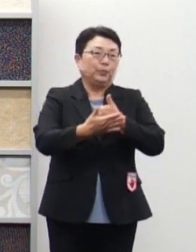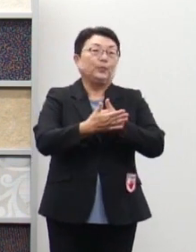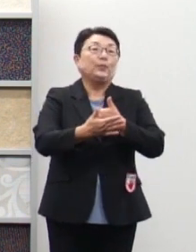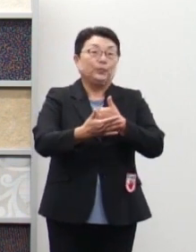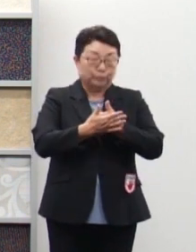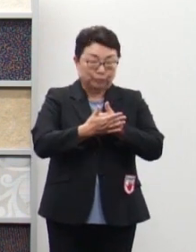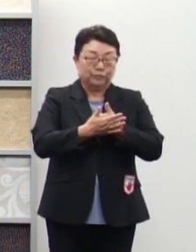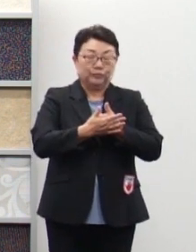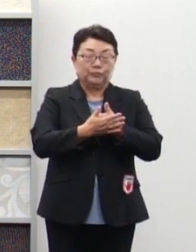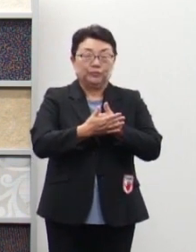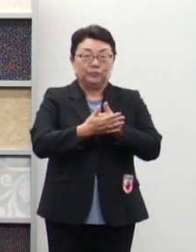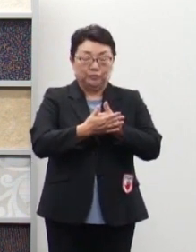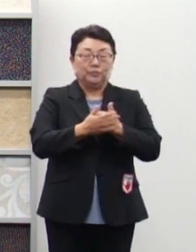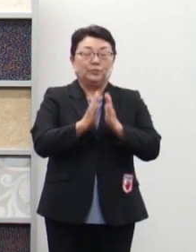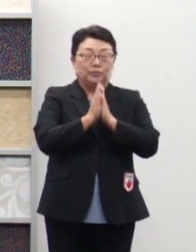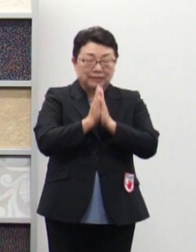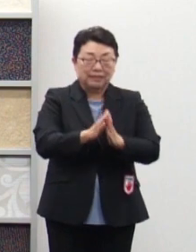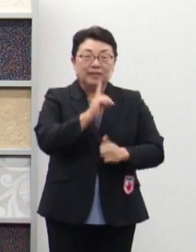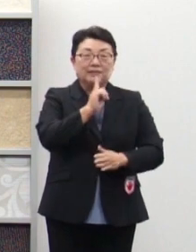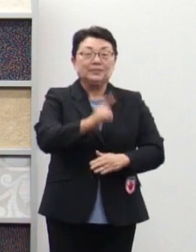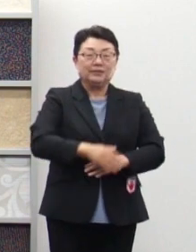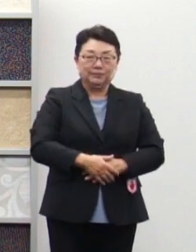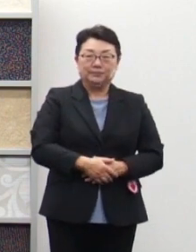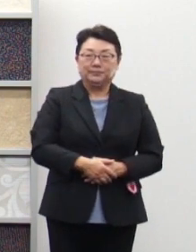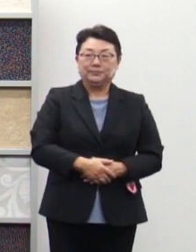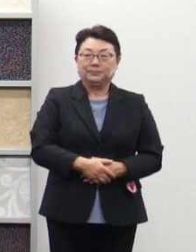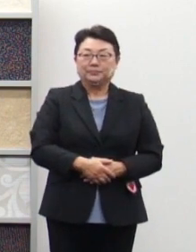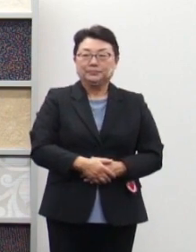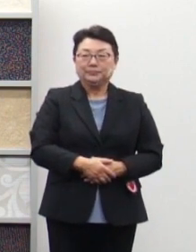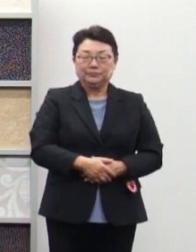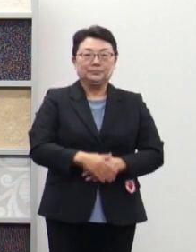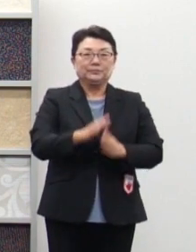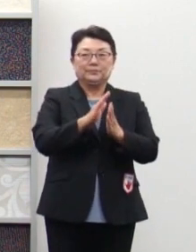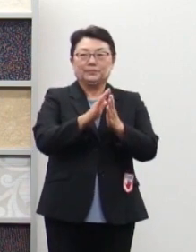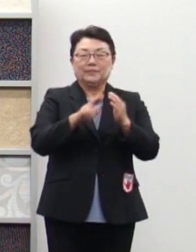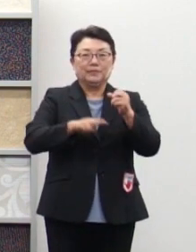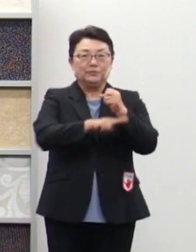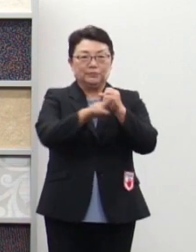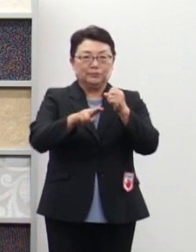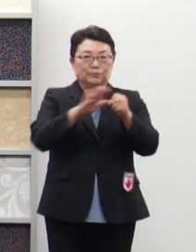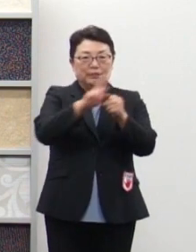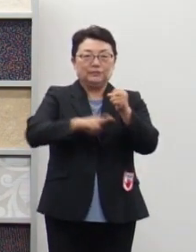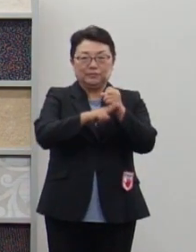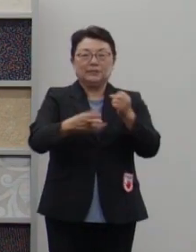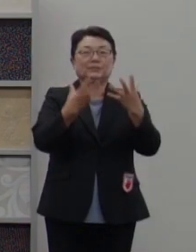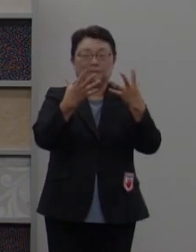協力を、切にお願いをしております。本件に関しましては以上でございます。